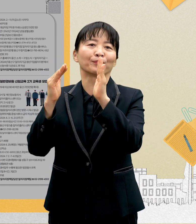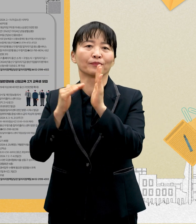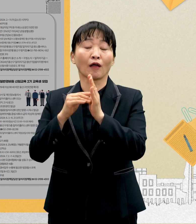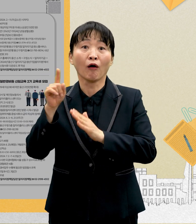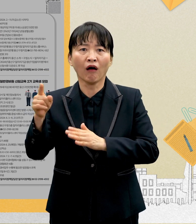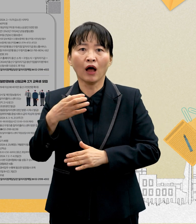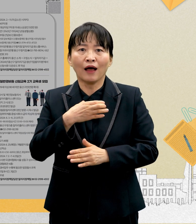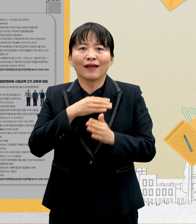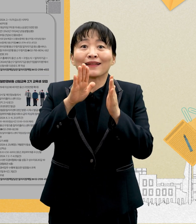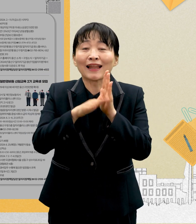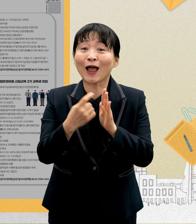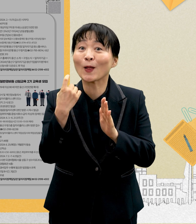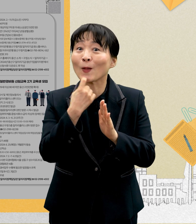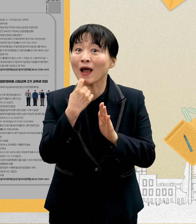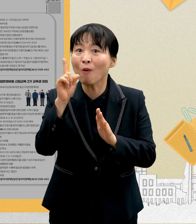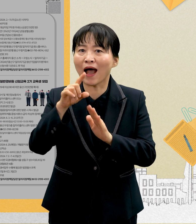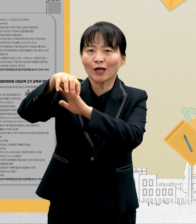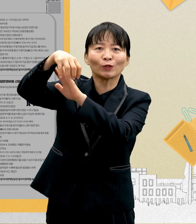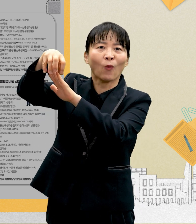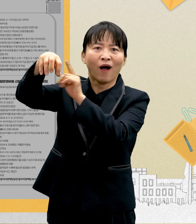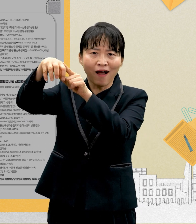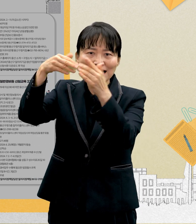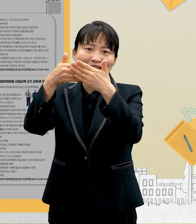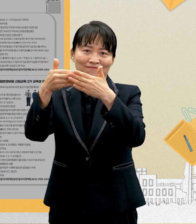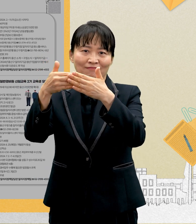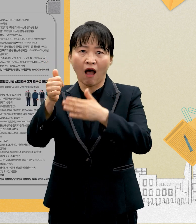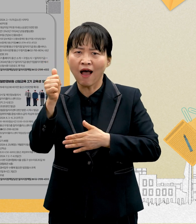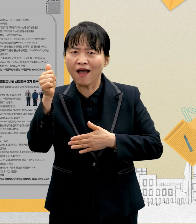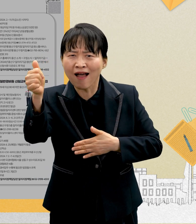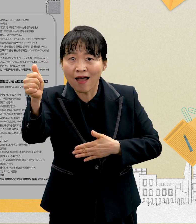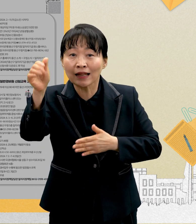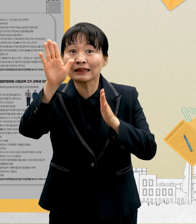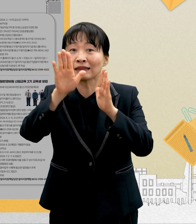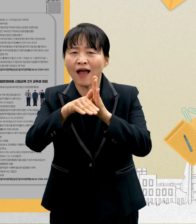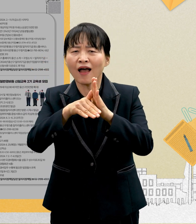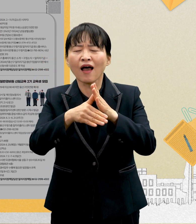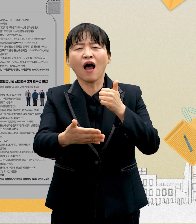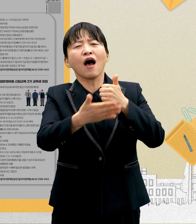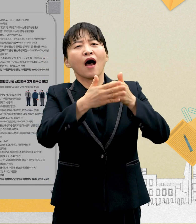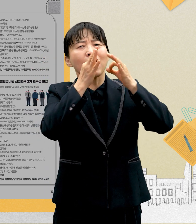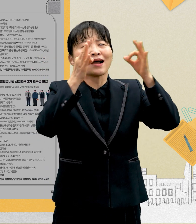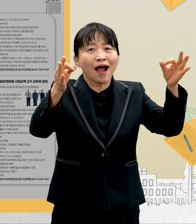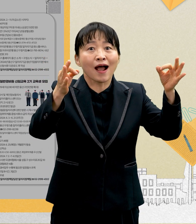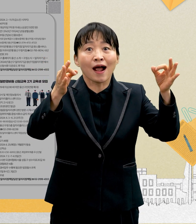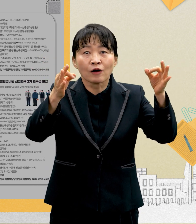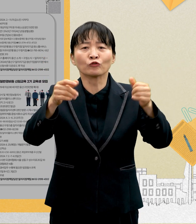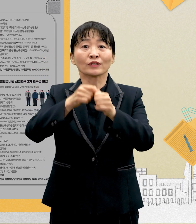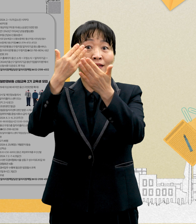위급상황 시 노란색 바탕에 종 모양이 그려진 안심벨을 누르거나 시설물 근처에서 살려주세요!